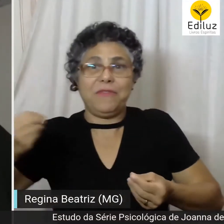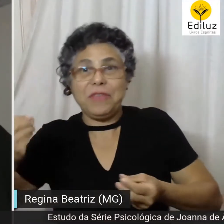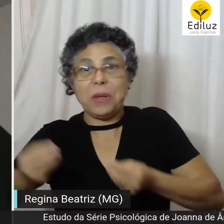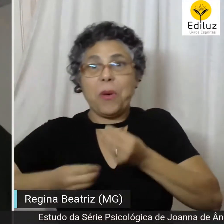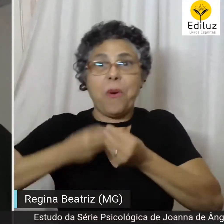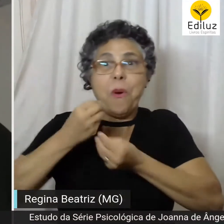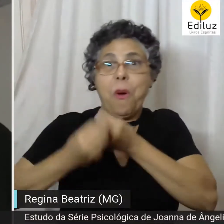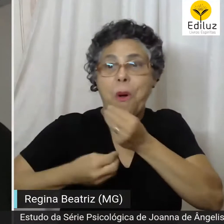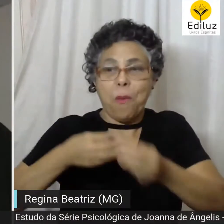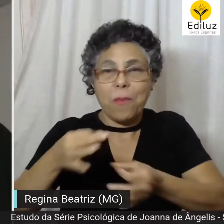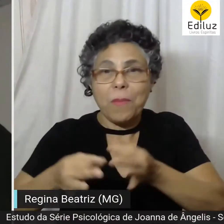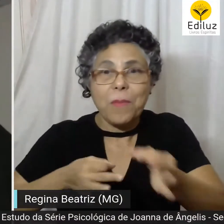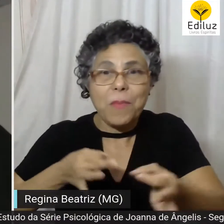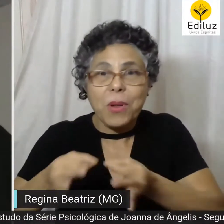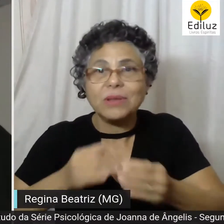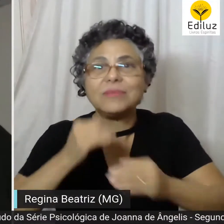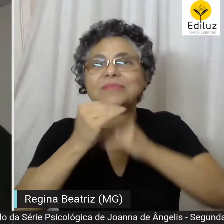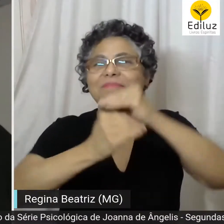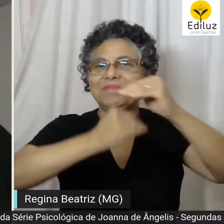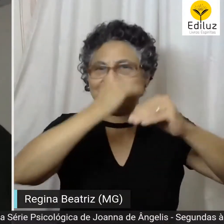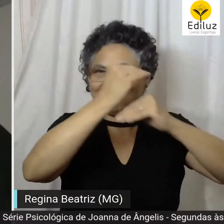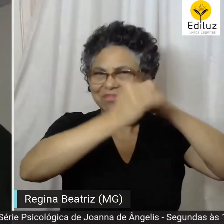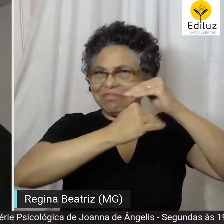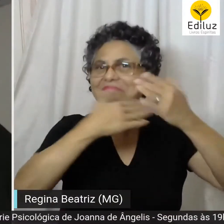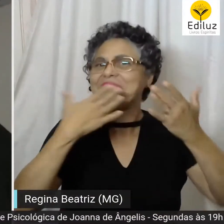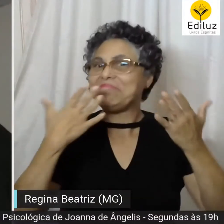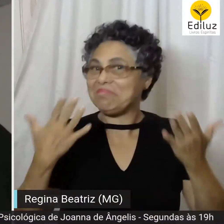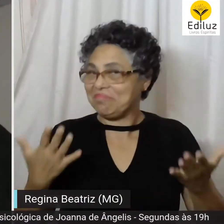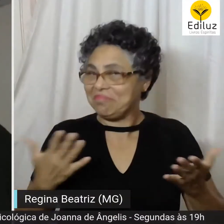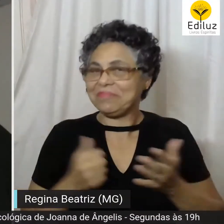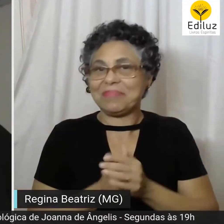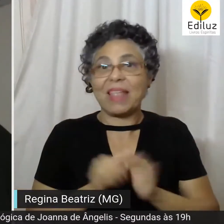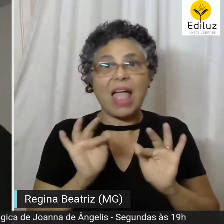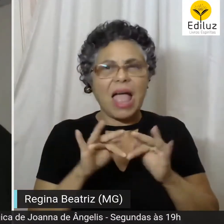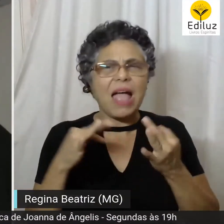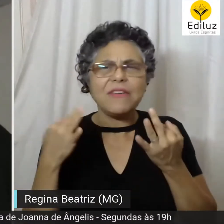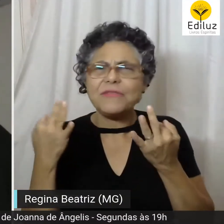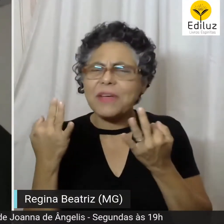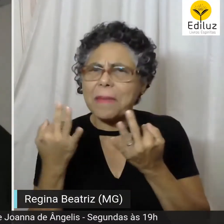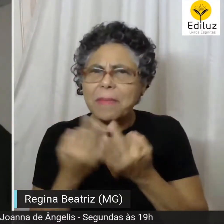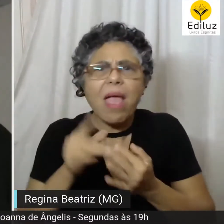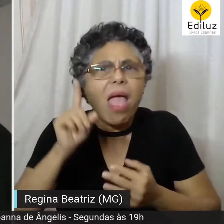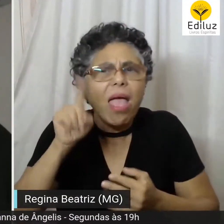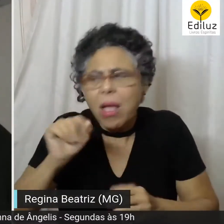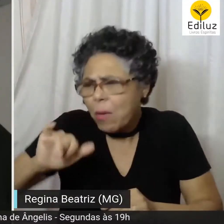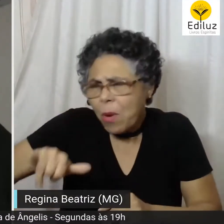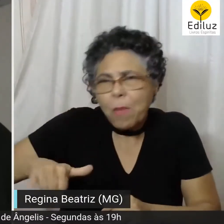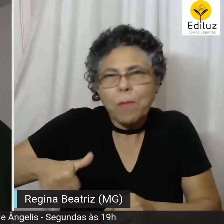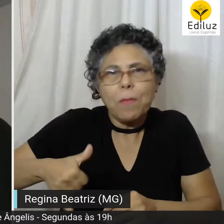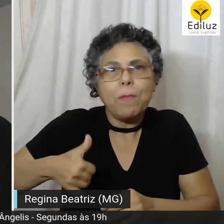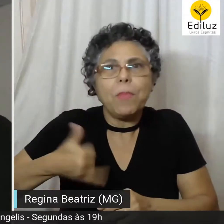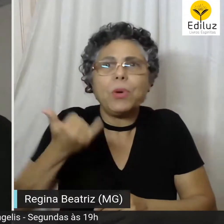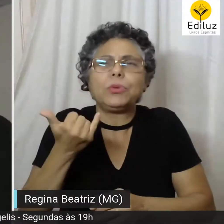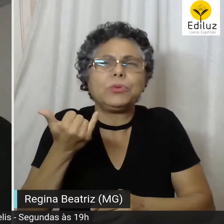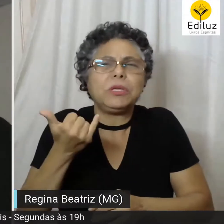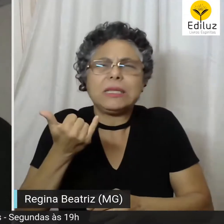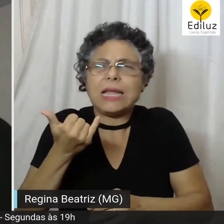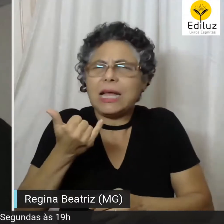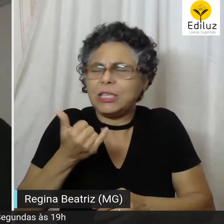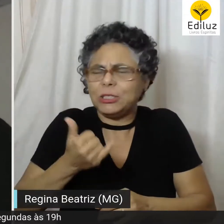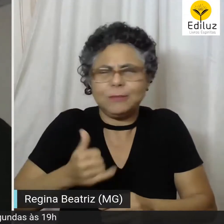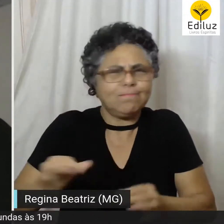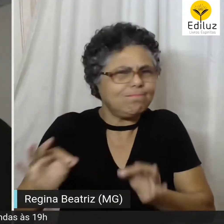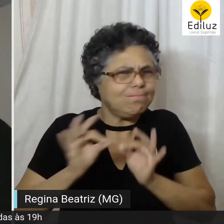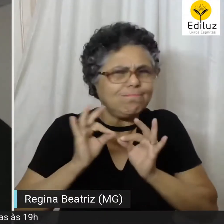no processo evolutivo. A família como oportunidade de aprimoramento mútuo